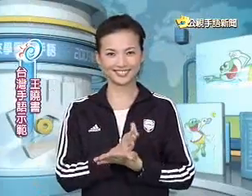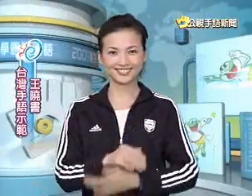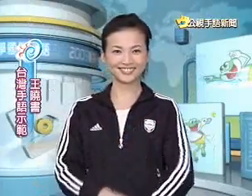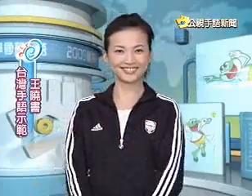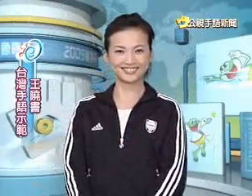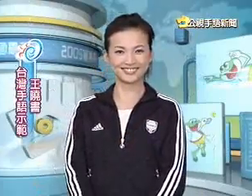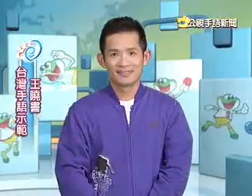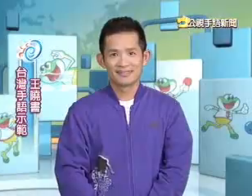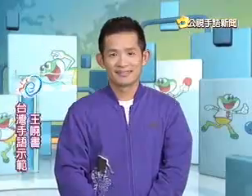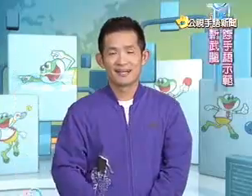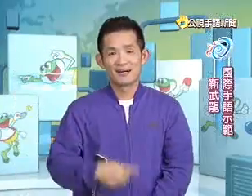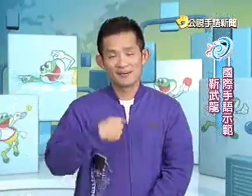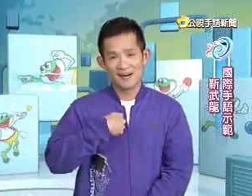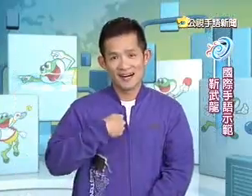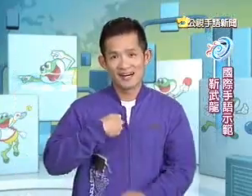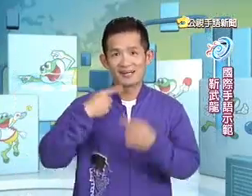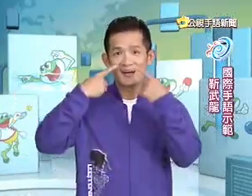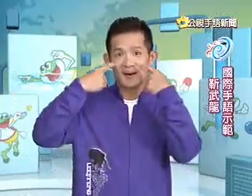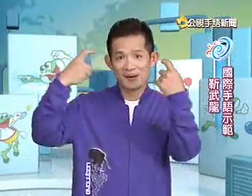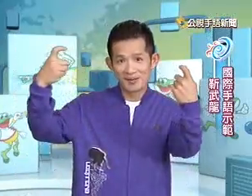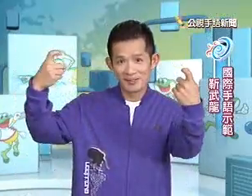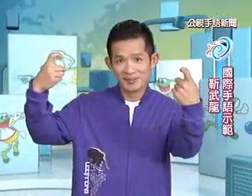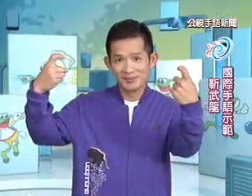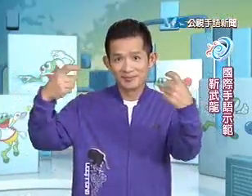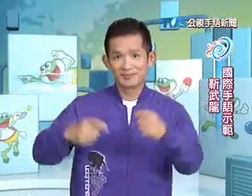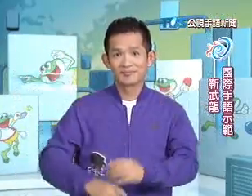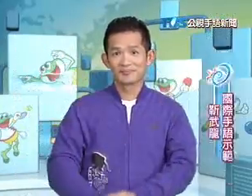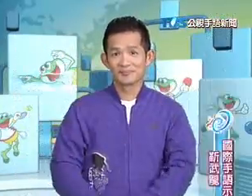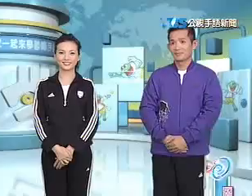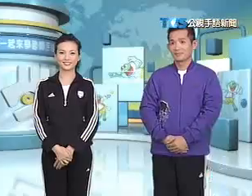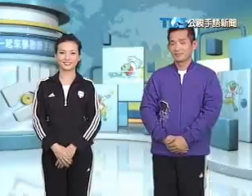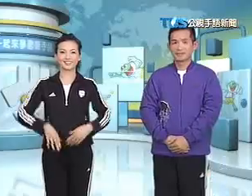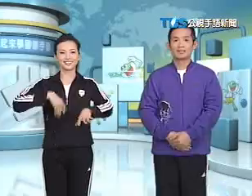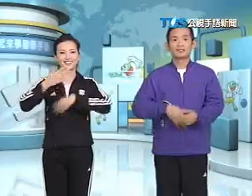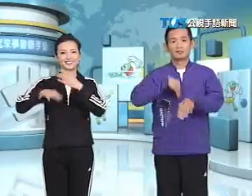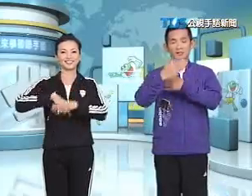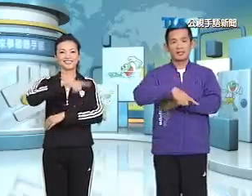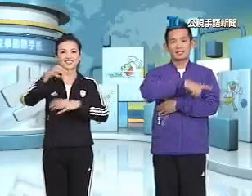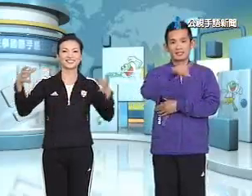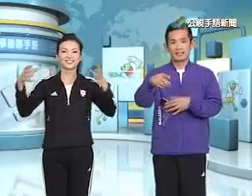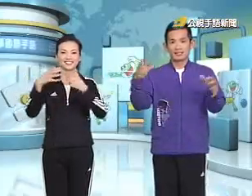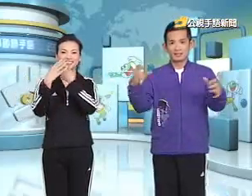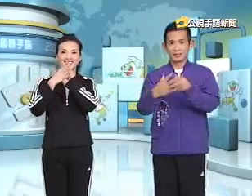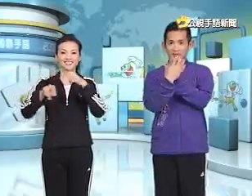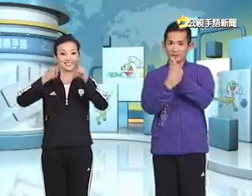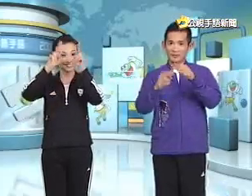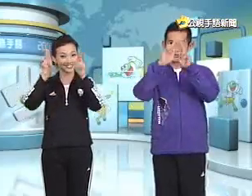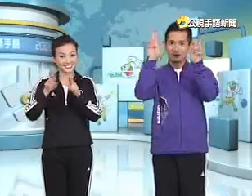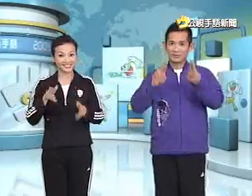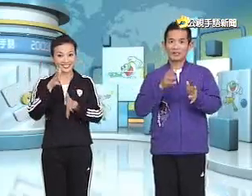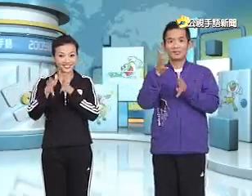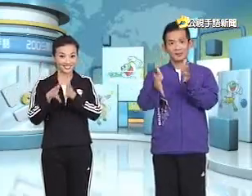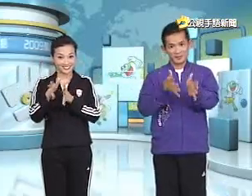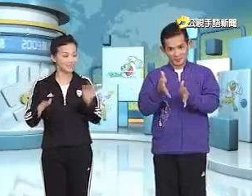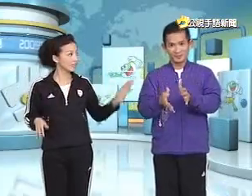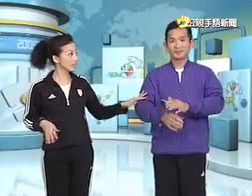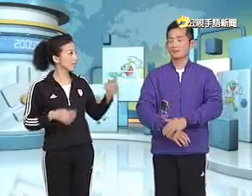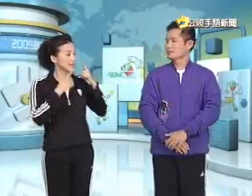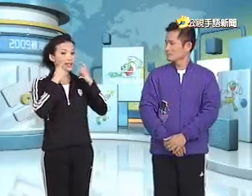叔， 我是五龙， 动动双手，大家一起来学国际手